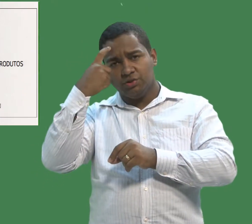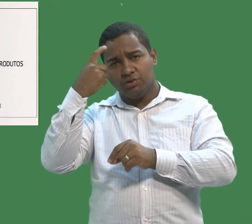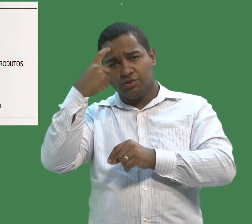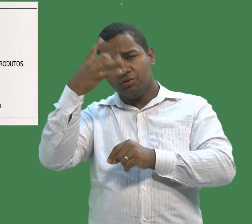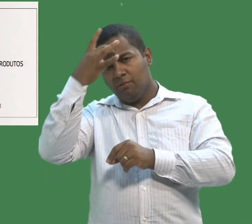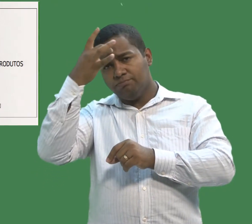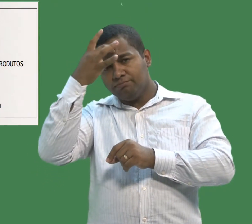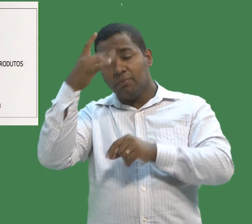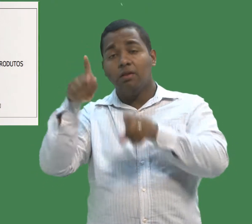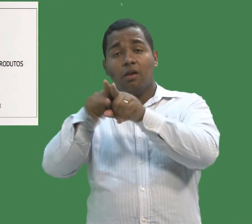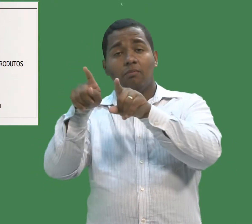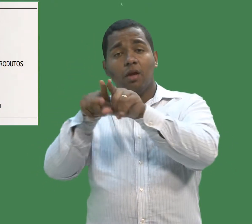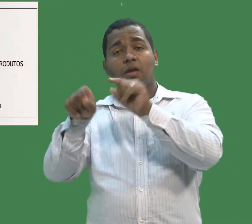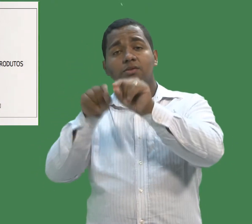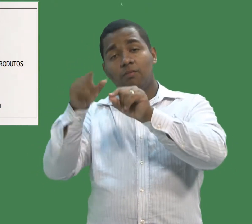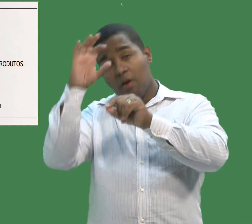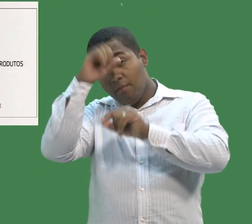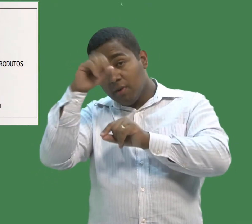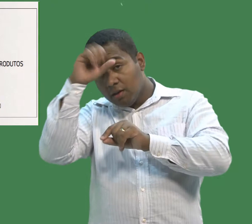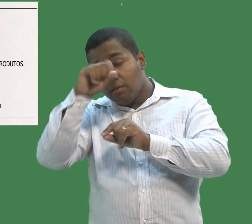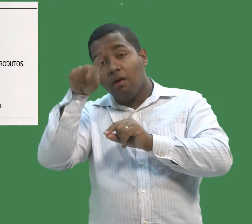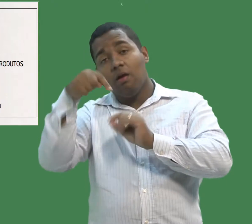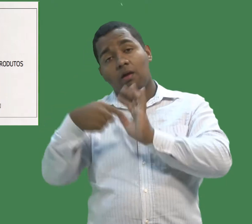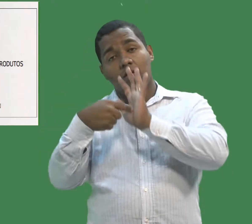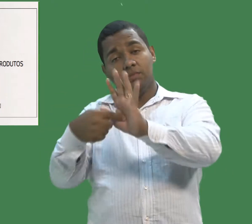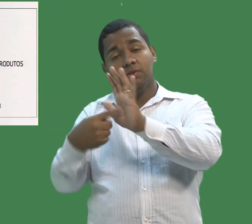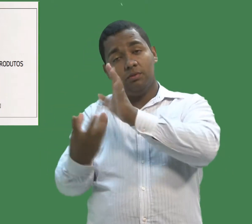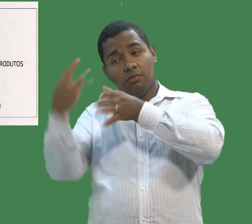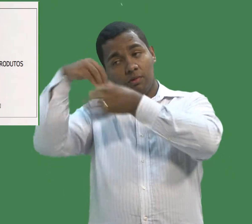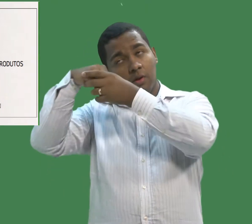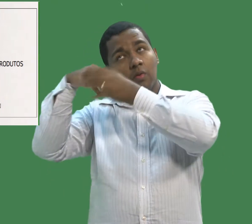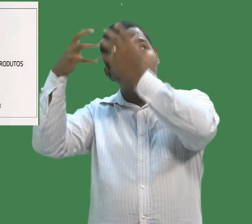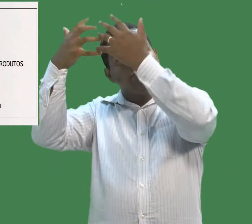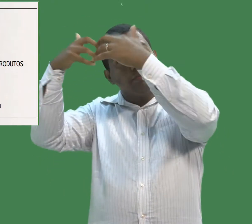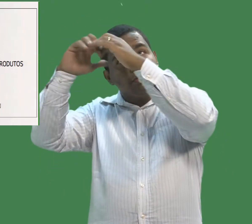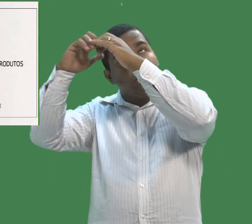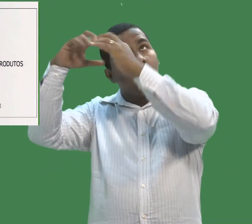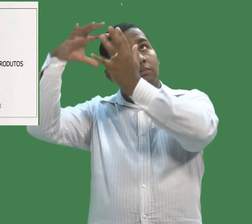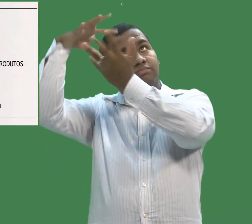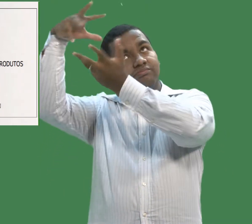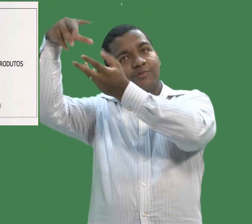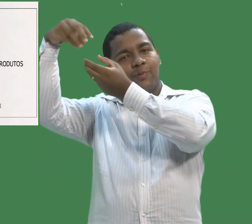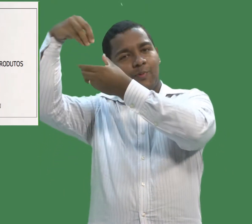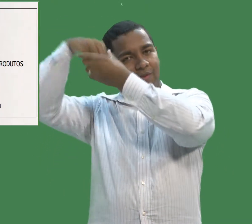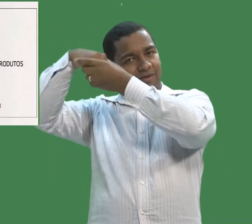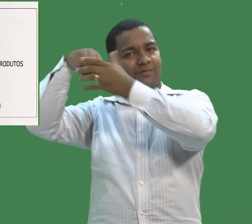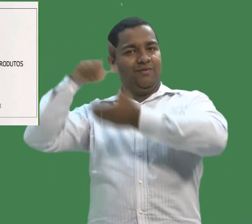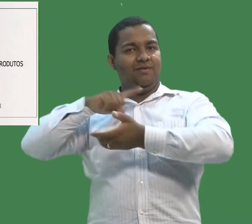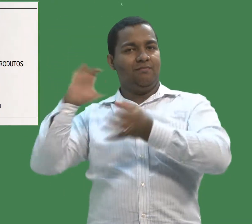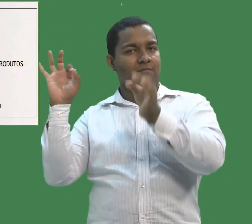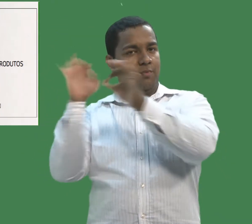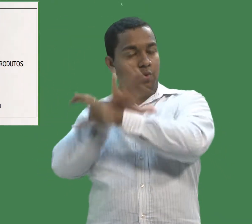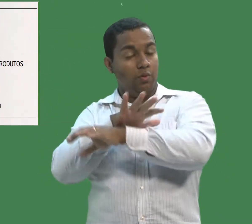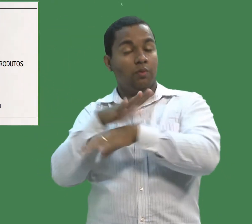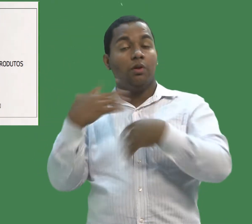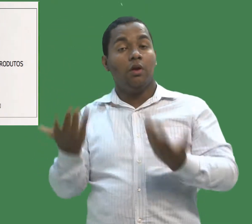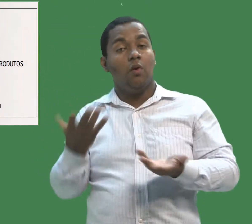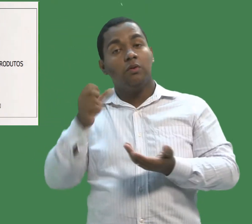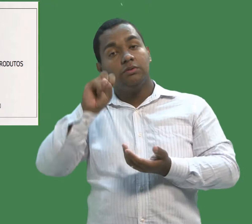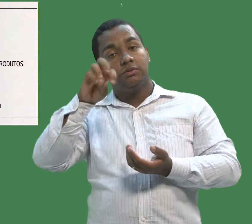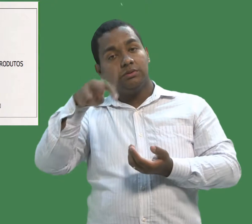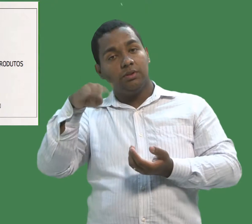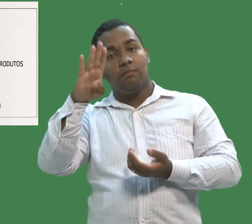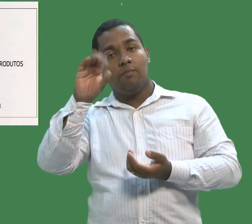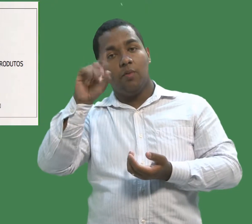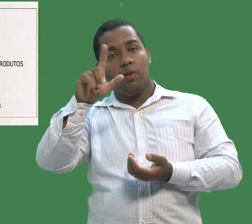mente. Existem ideias inatas e representação da mente. Aprender, nesse caso, é representar na mente o mundo circundante. Então,